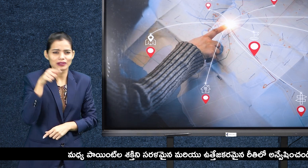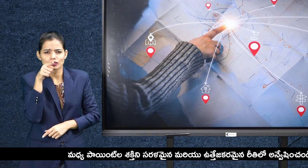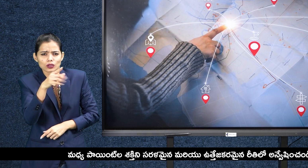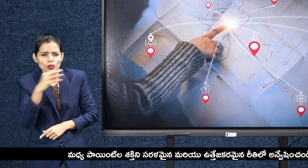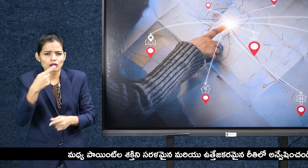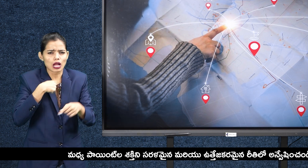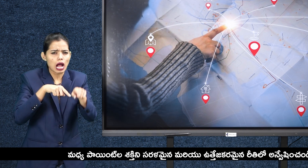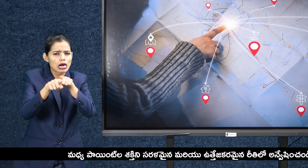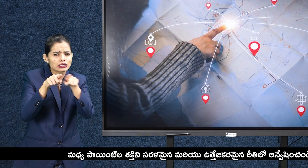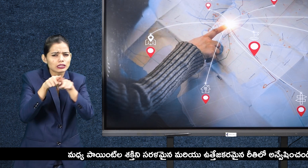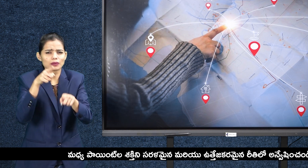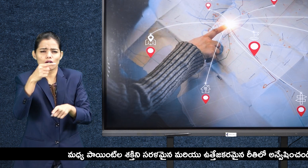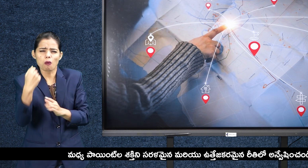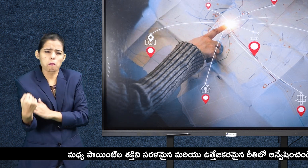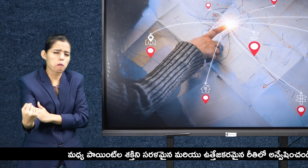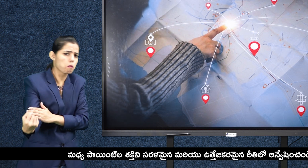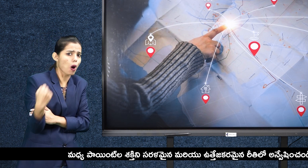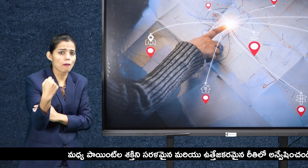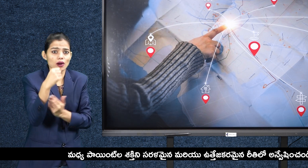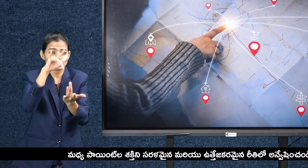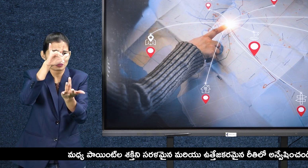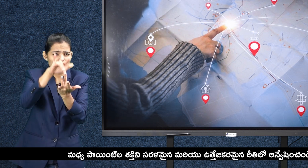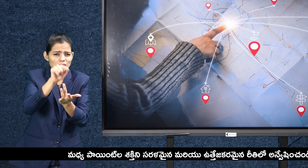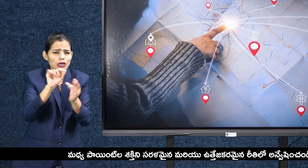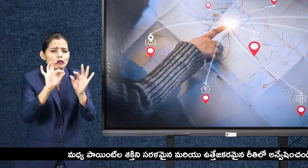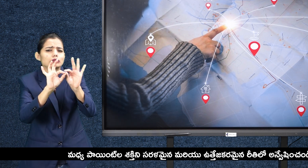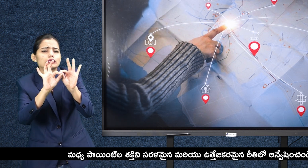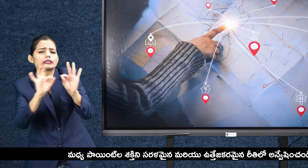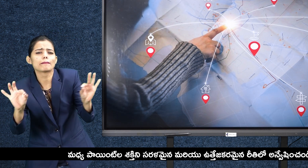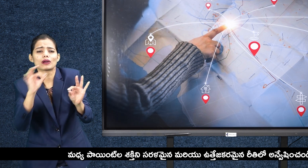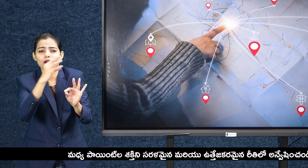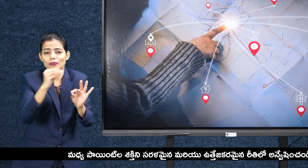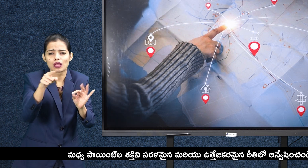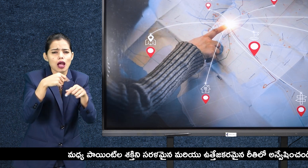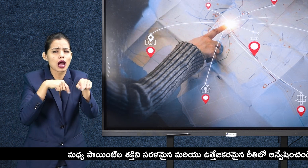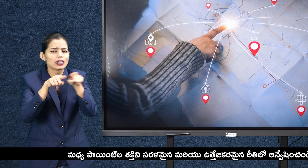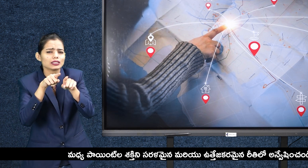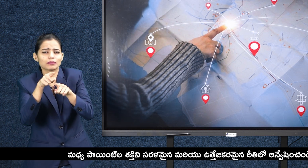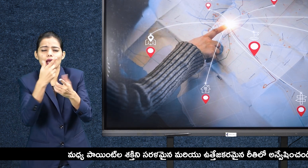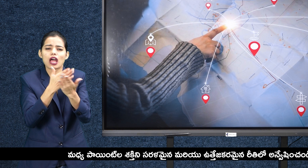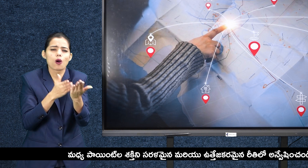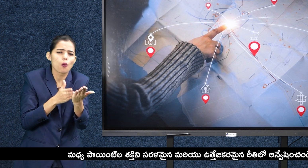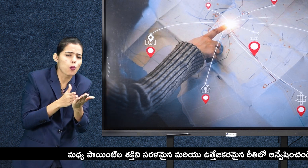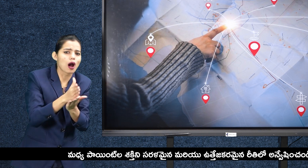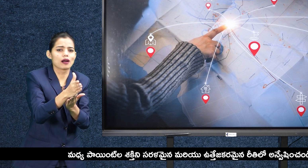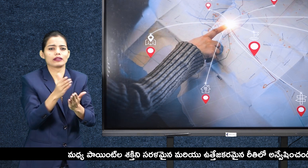శక్తిని సరళమైన మరియు ఉత్తేజకరమైన రీతిలో అన్వేషించండి.